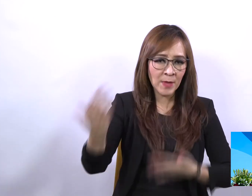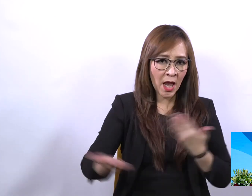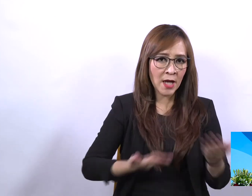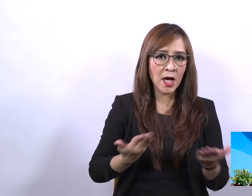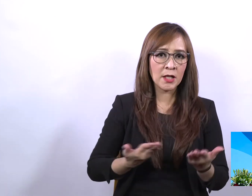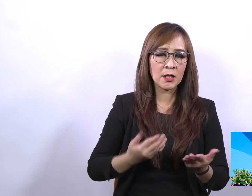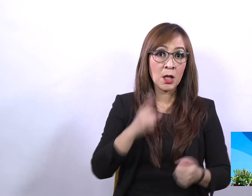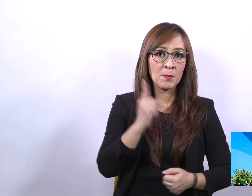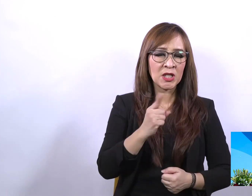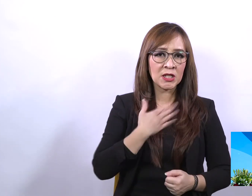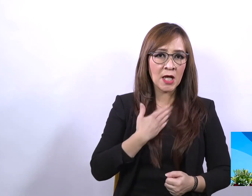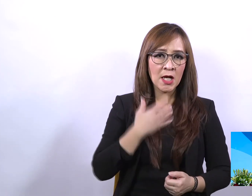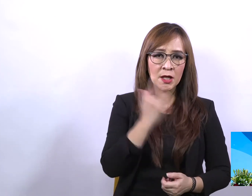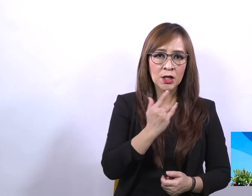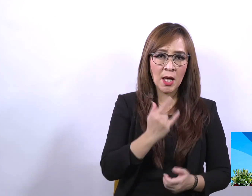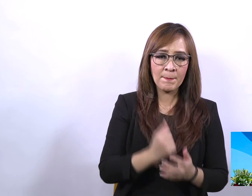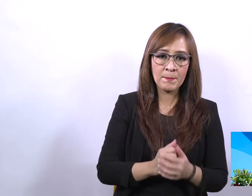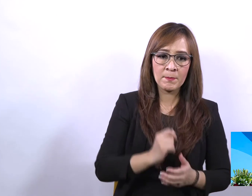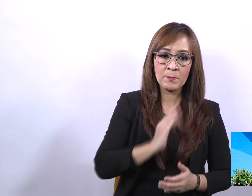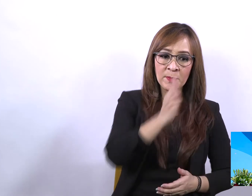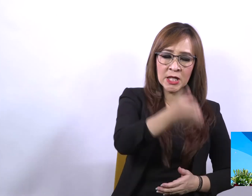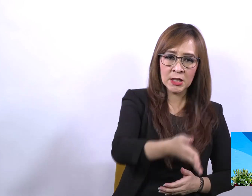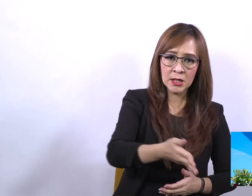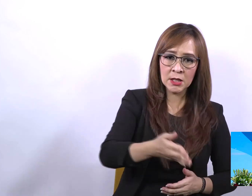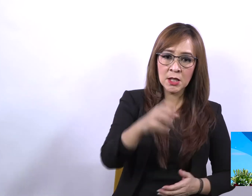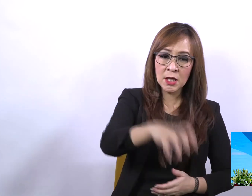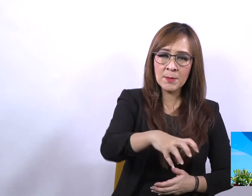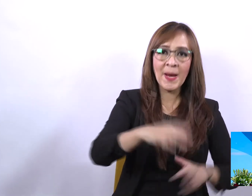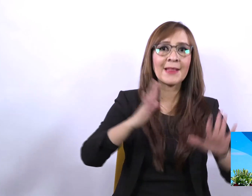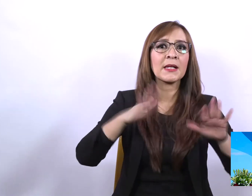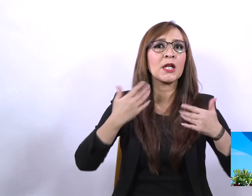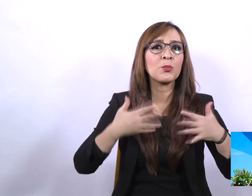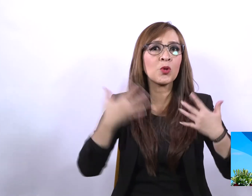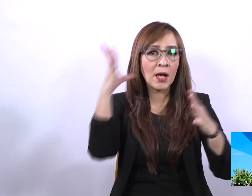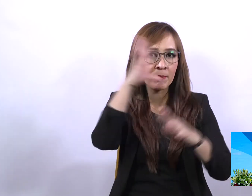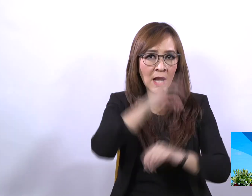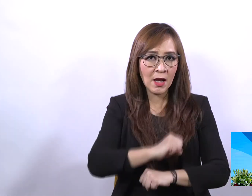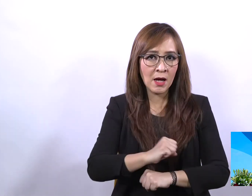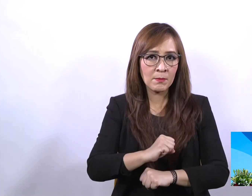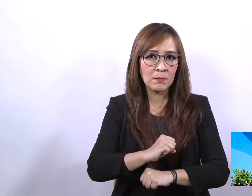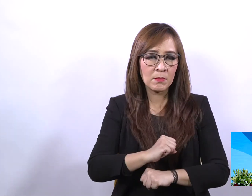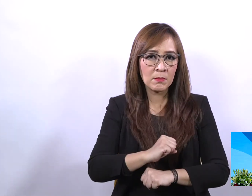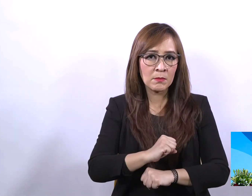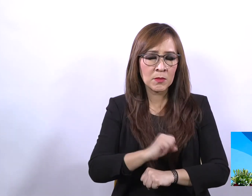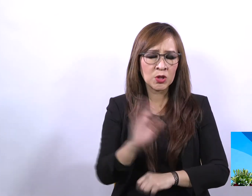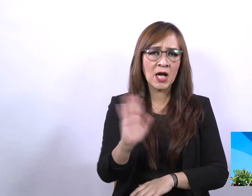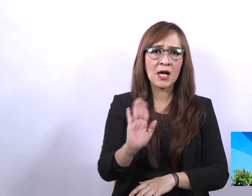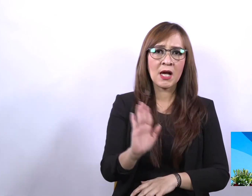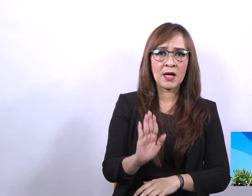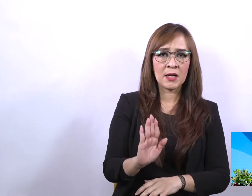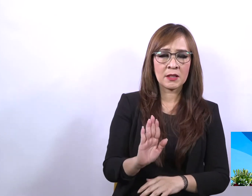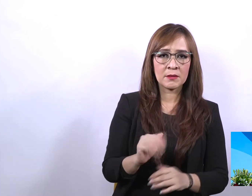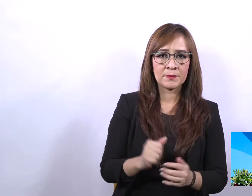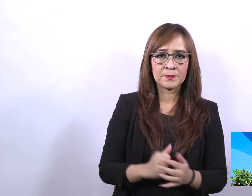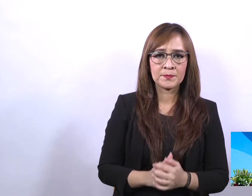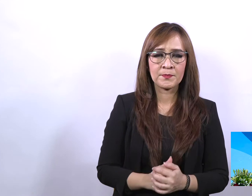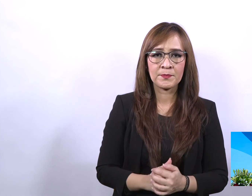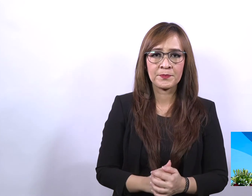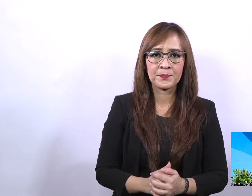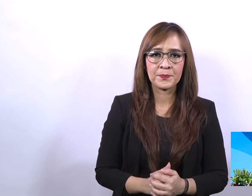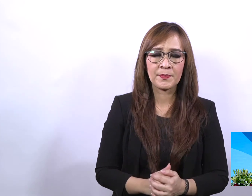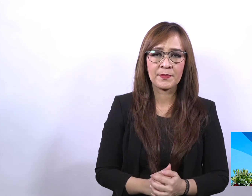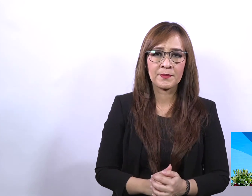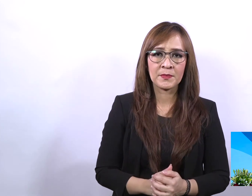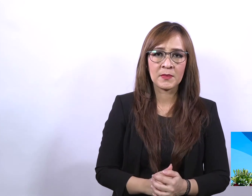Sehidup dengan pergi ke klub lalu baca-bacaan cabul yang penting Tuhan tahu saya melayani ROM memang lemah hal tubuh saya memang lemah